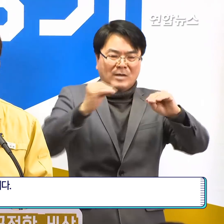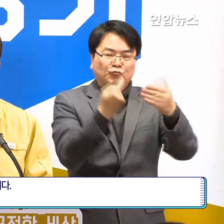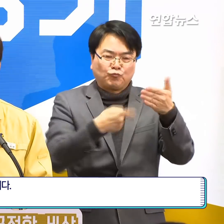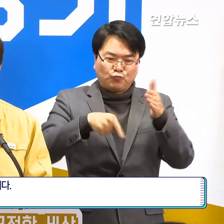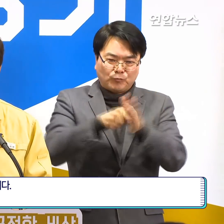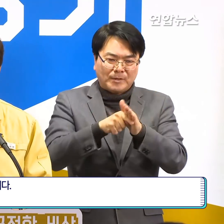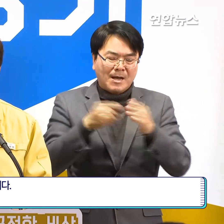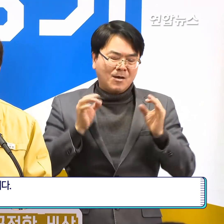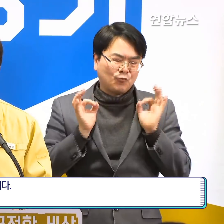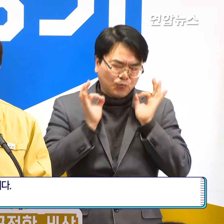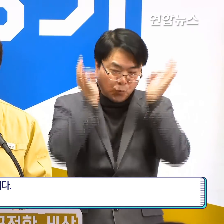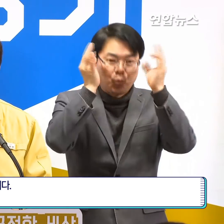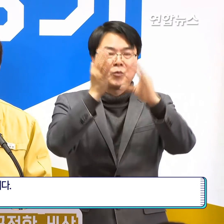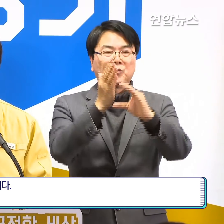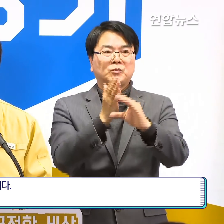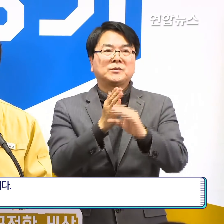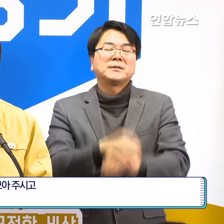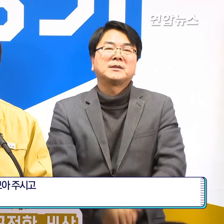노력하고 있습니다.